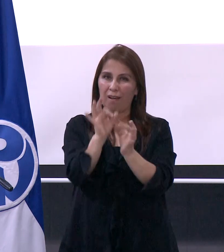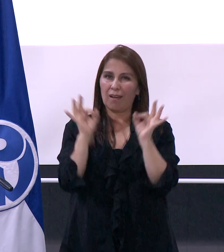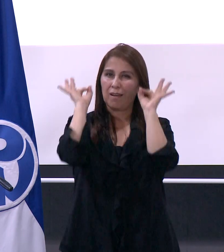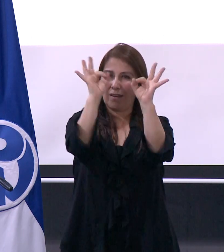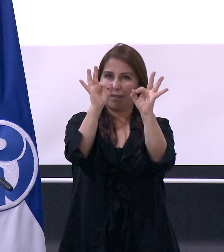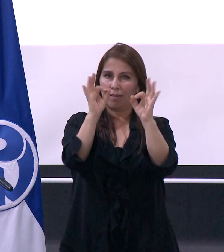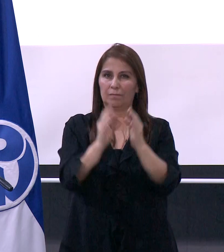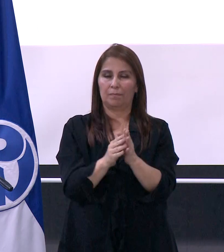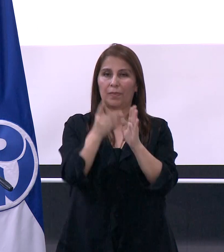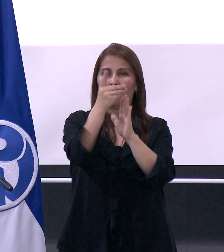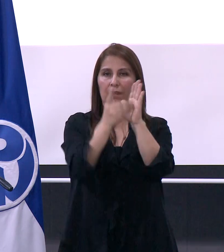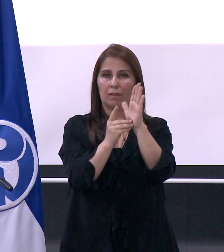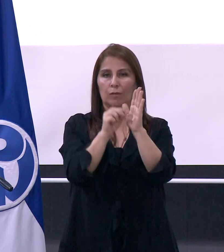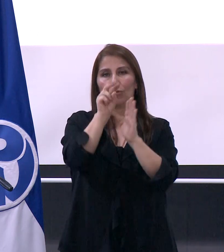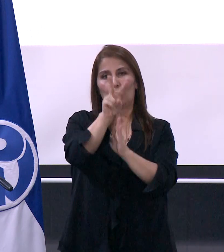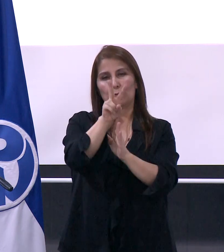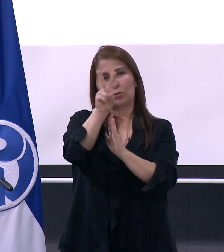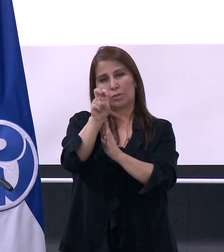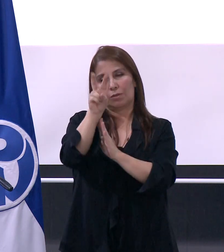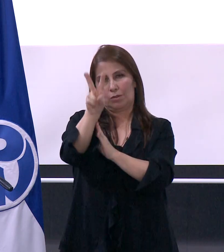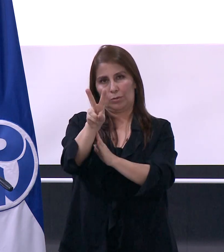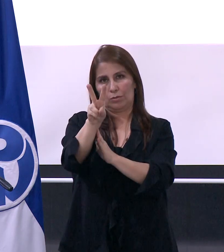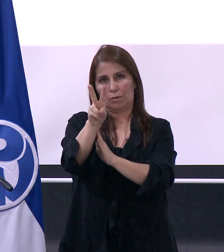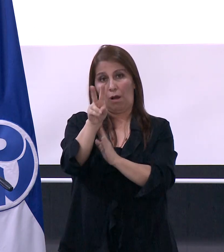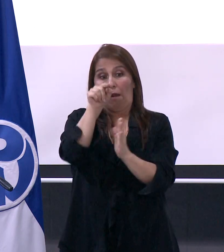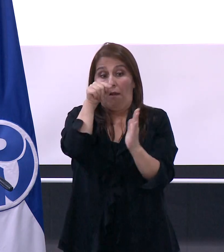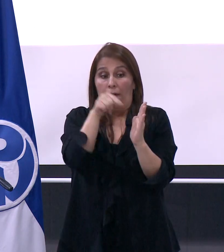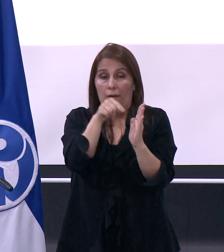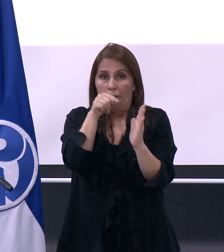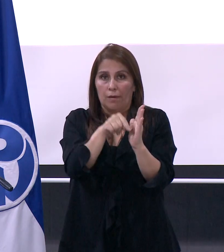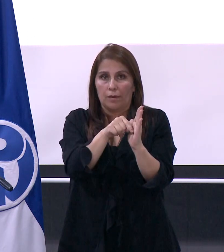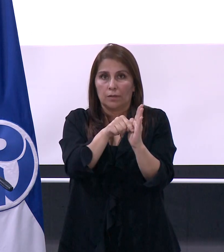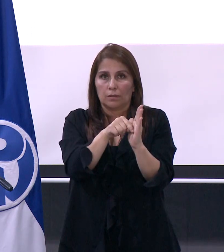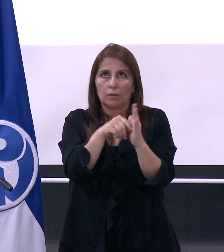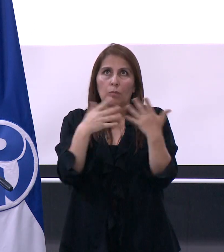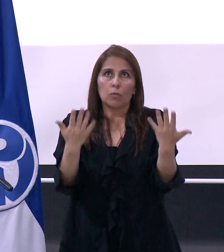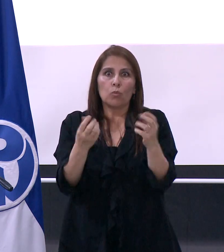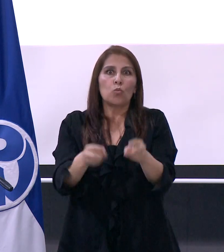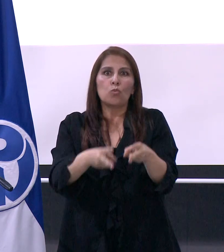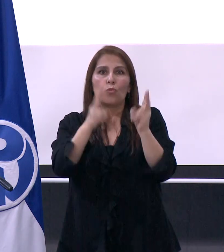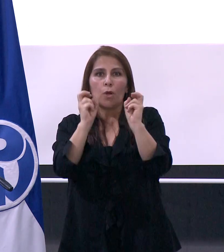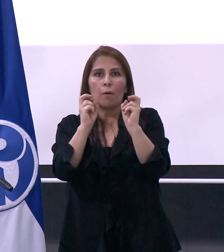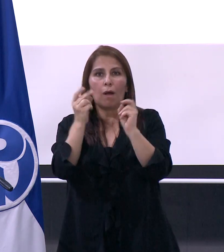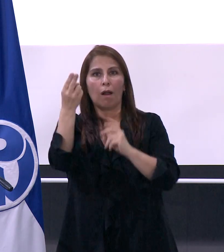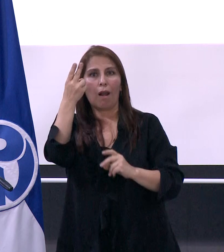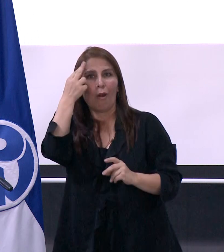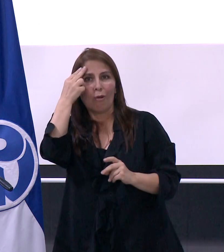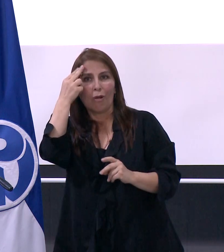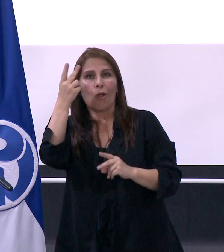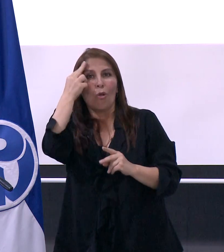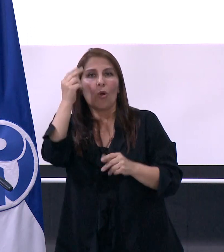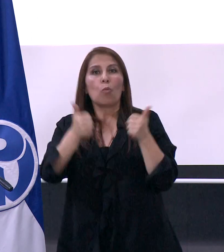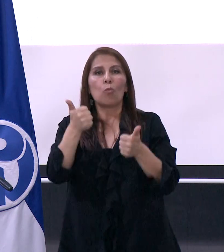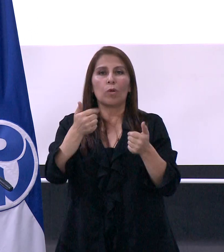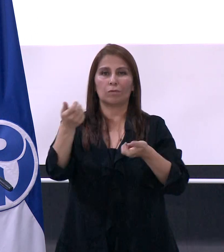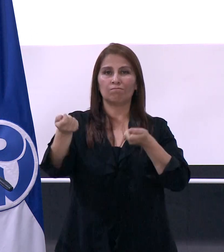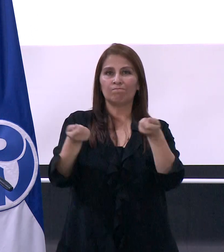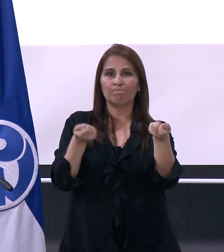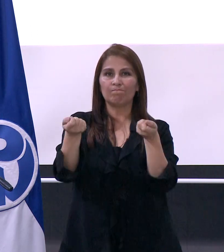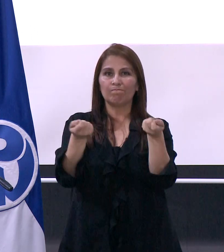el decreto 272 como parte de una nueva lógica que es la lógica de la regulación